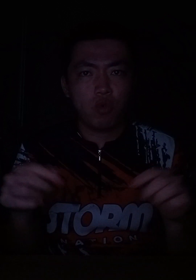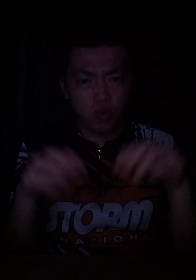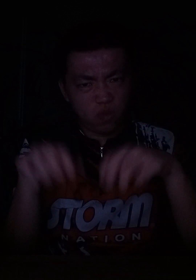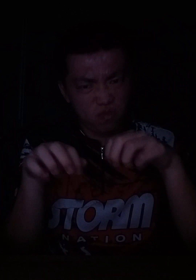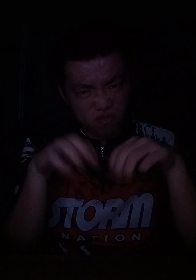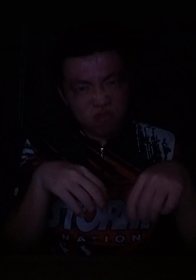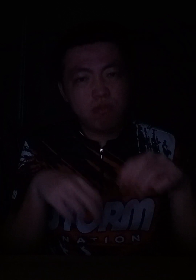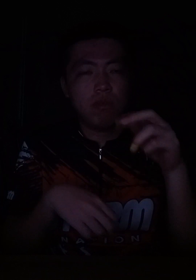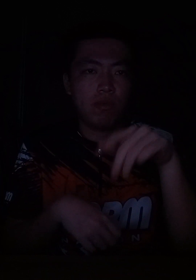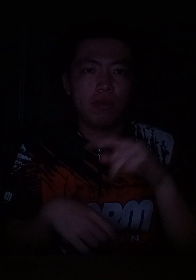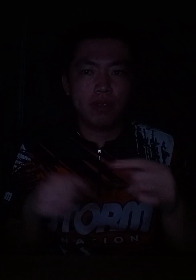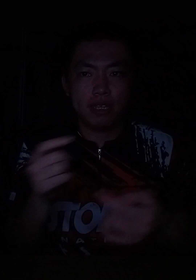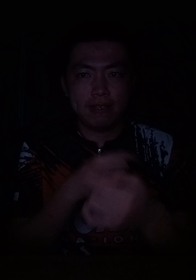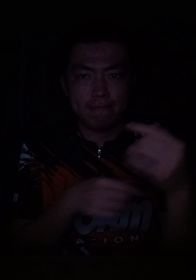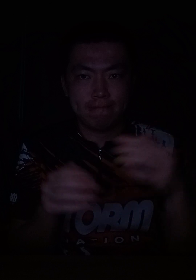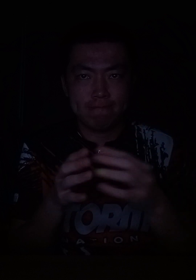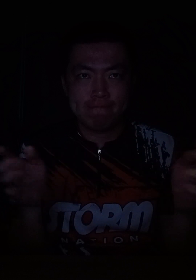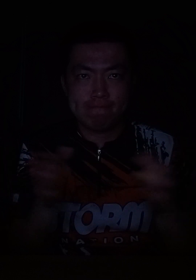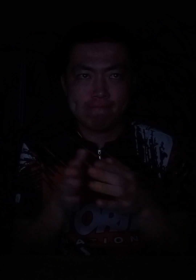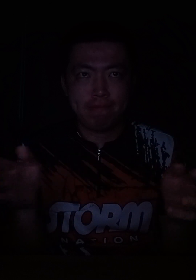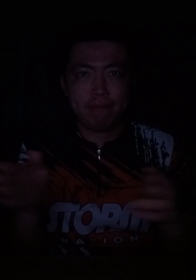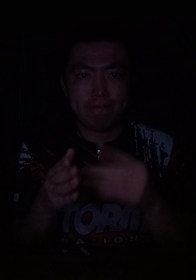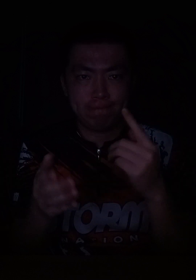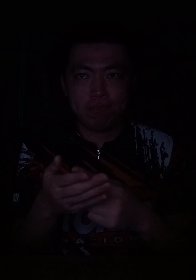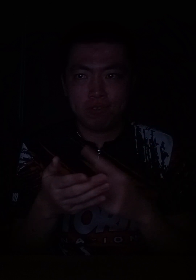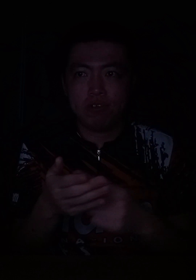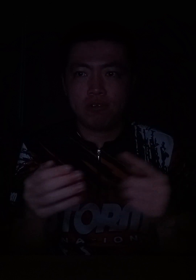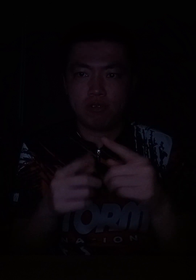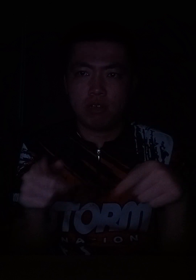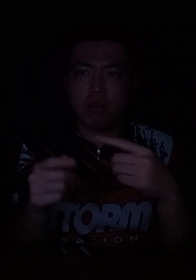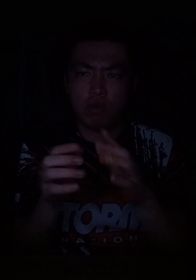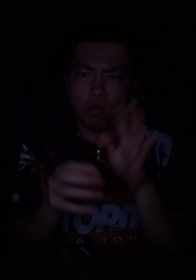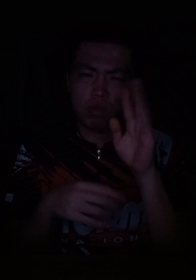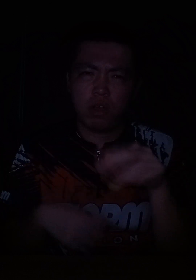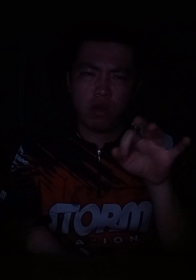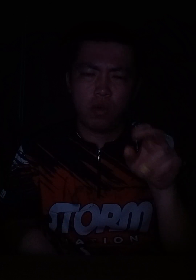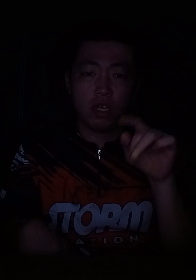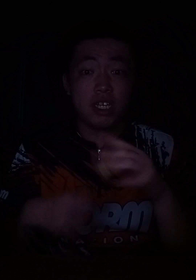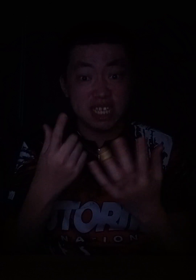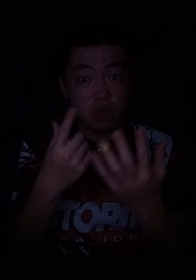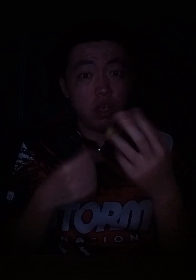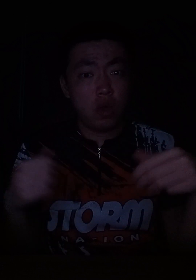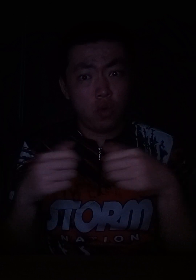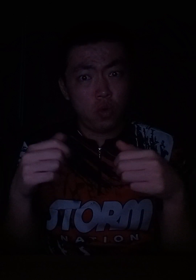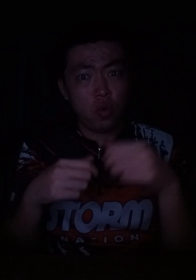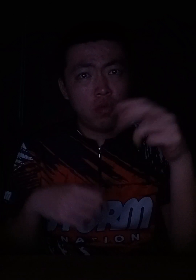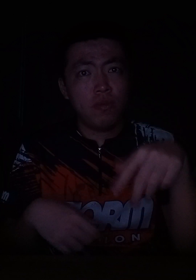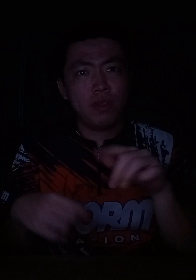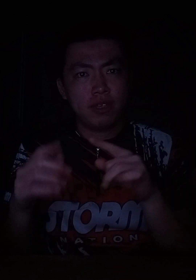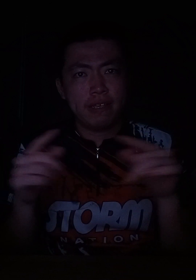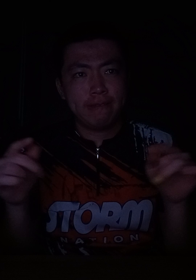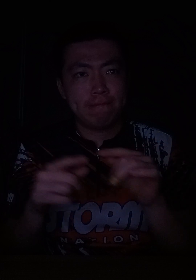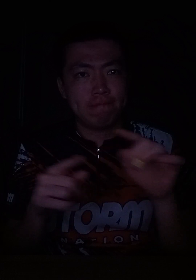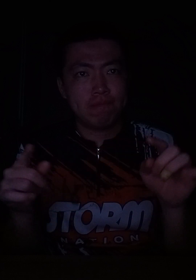예보된 상황에서도 직전 장치를 그대로 노출했다가 문제가 생겼고 7호선 사고의 경우 사용연한 20년을 넘긴